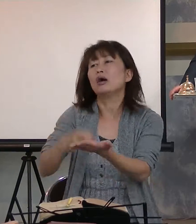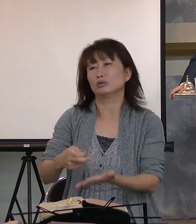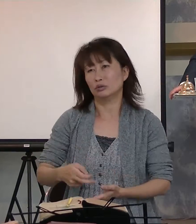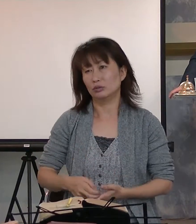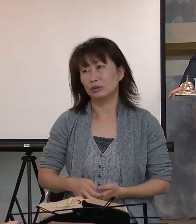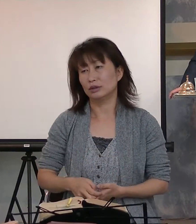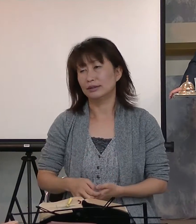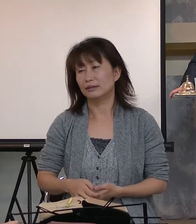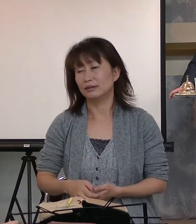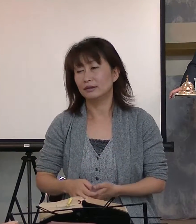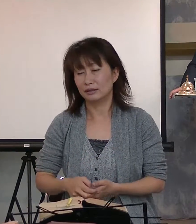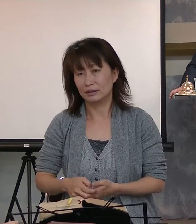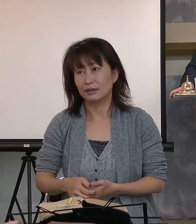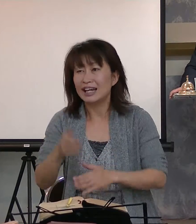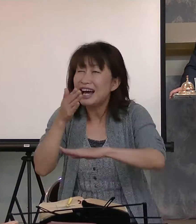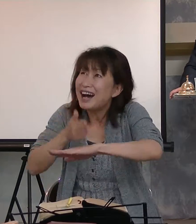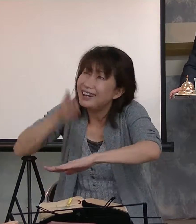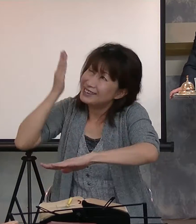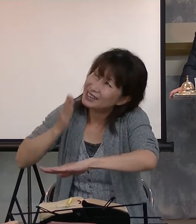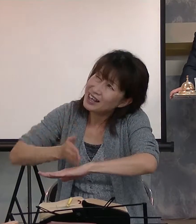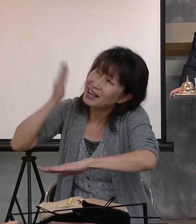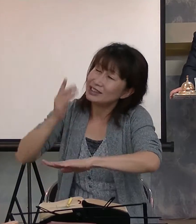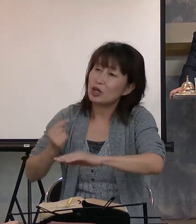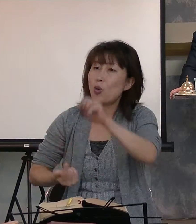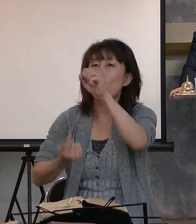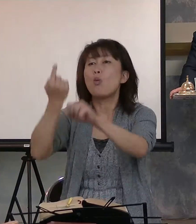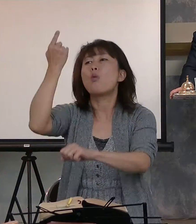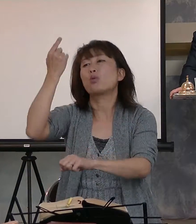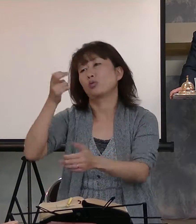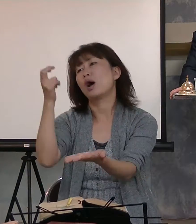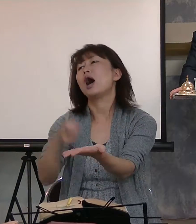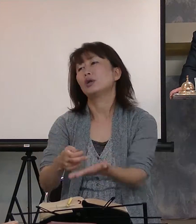感謝が出るはずなんです。